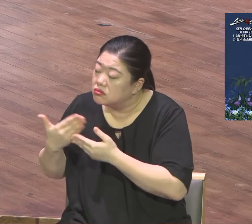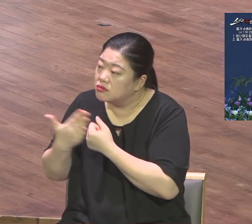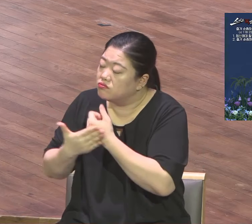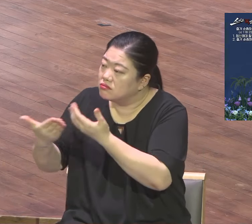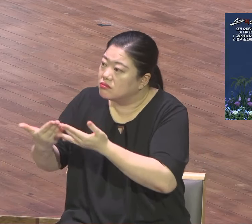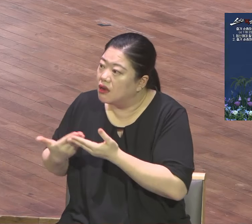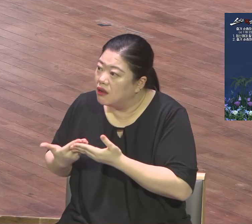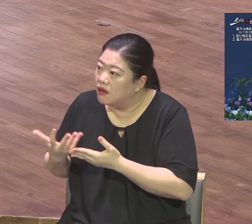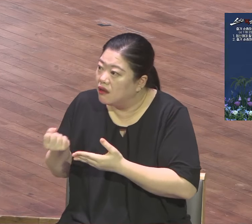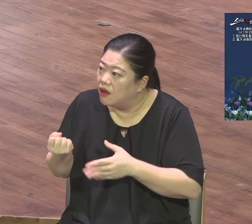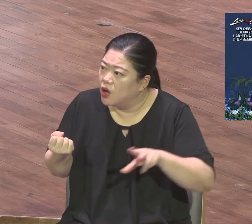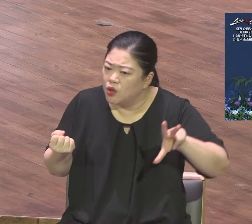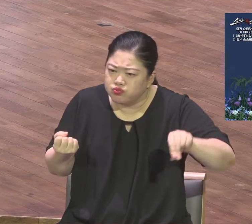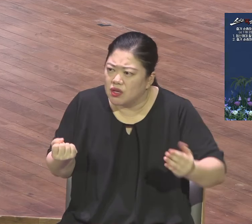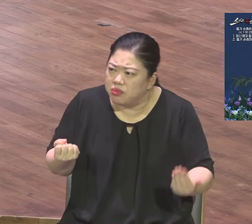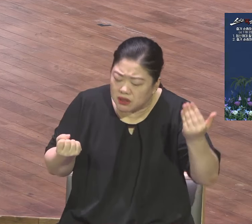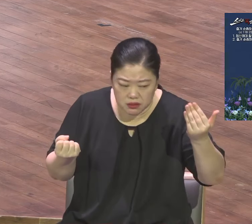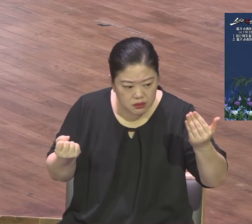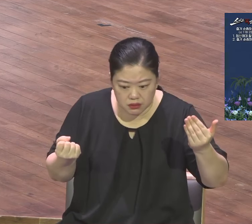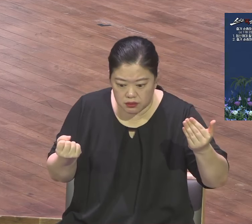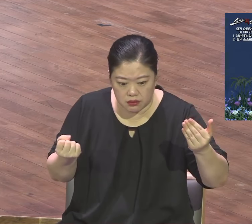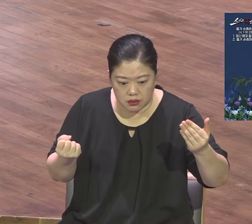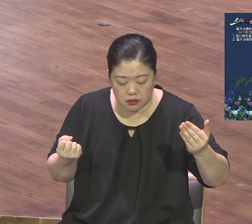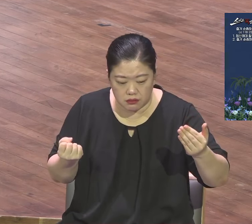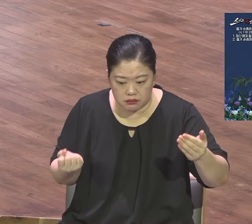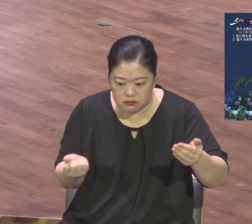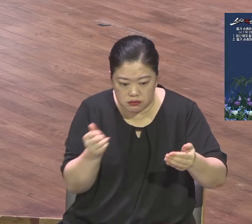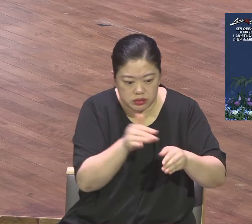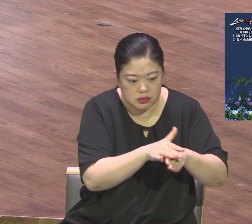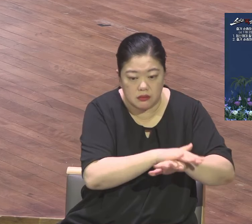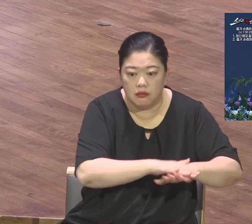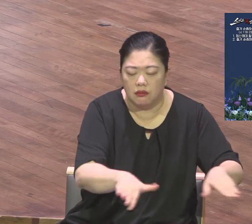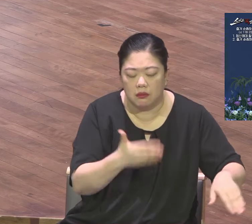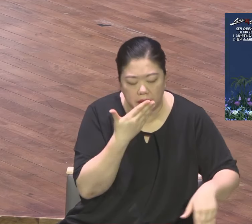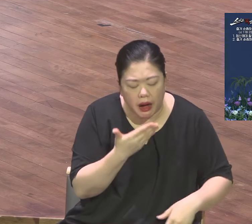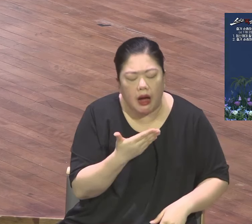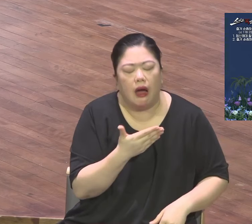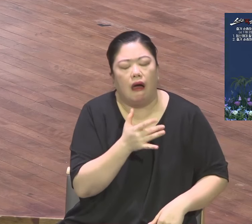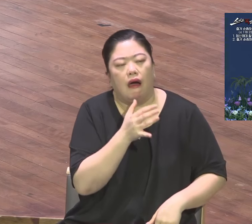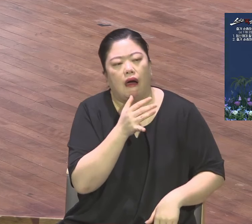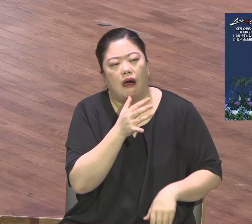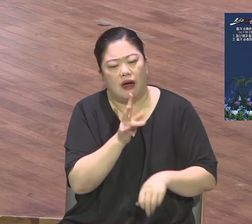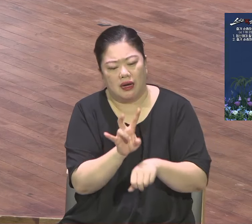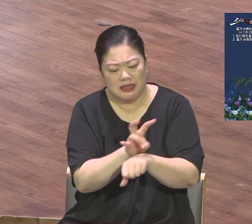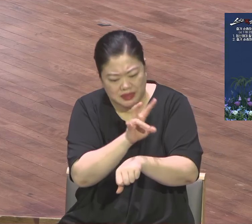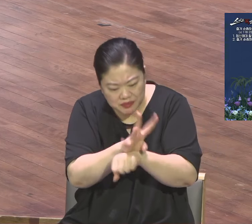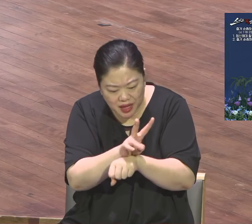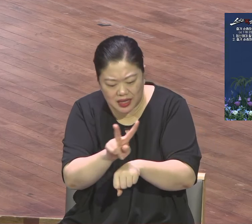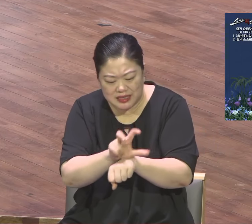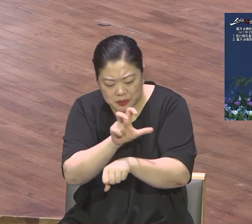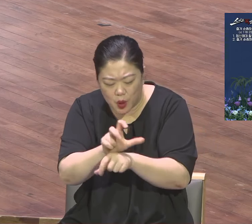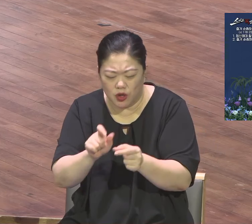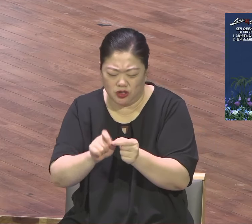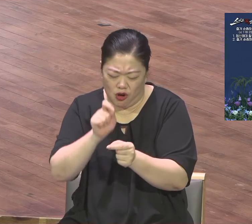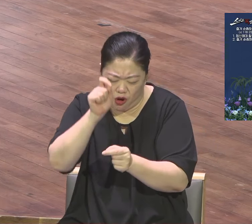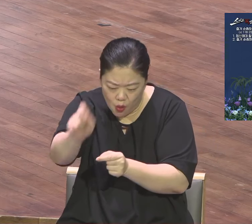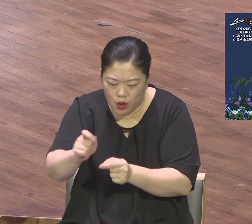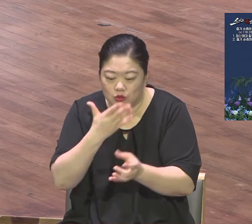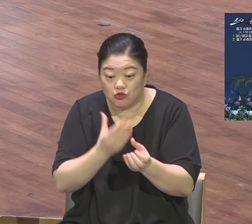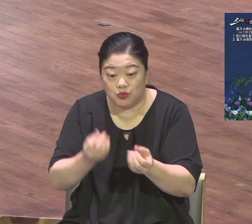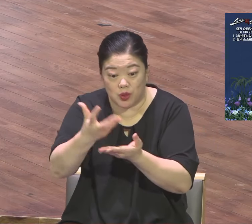영원의 인생 작품을 남기는 삶 속으로 우리 온 가족들 모두 다 들어가시기를 주의 이름으로